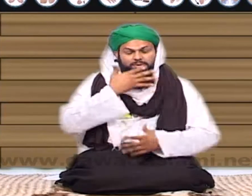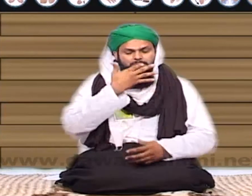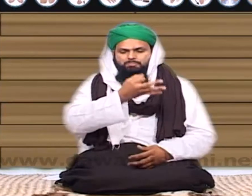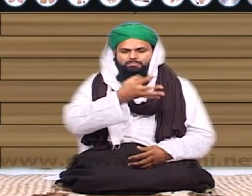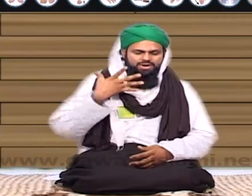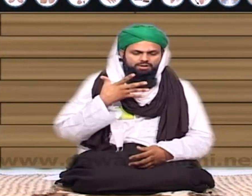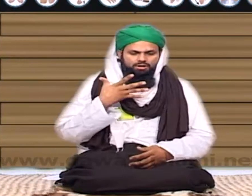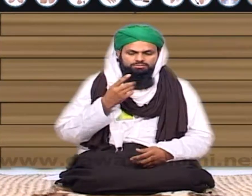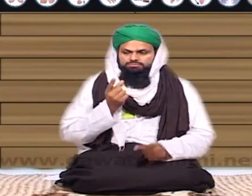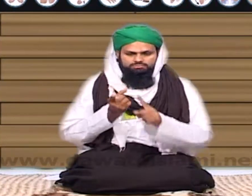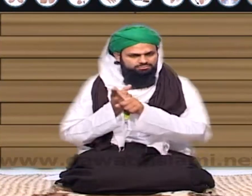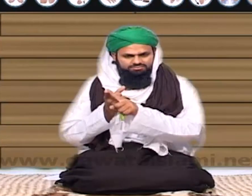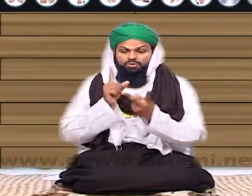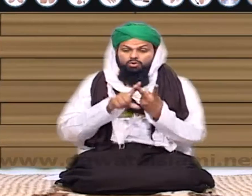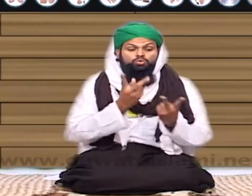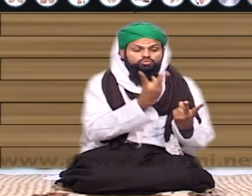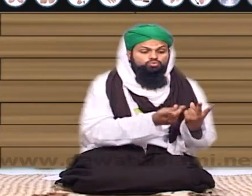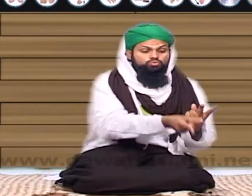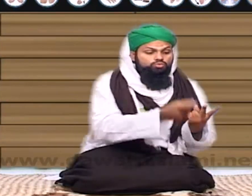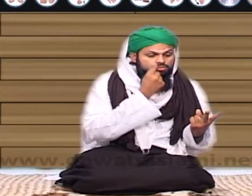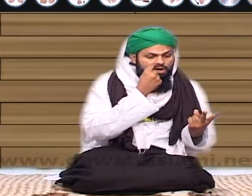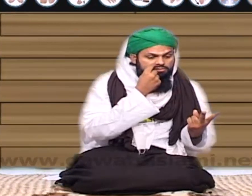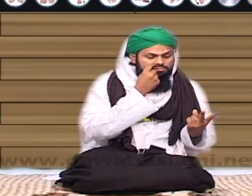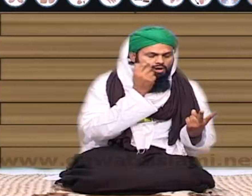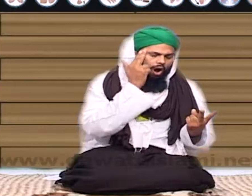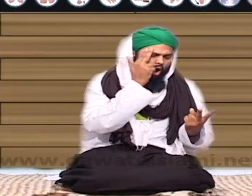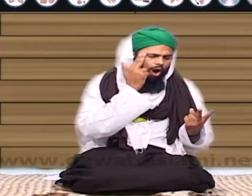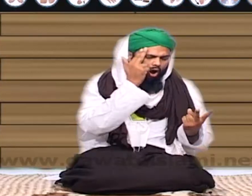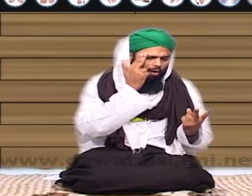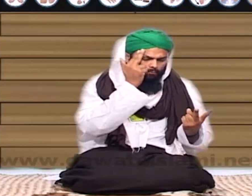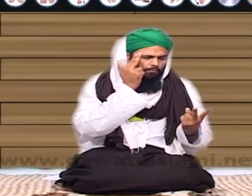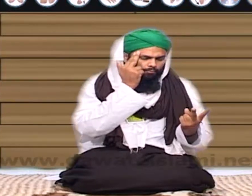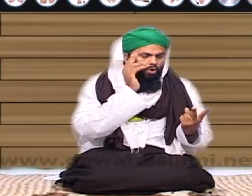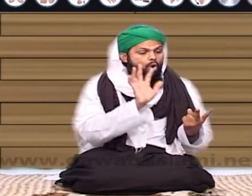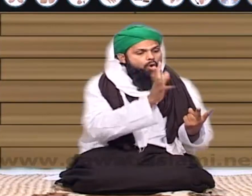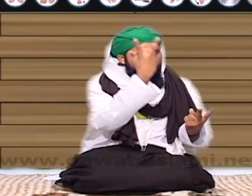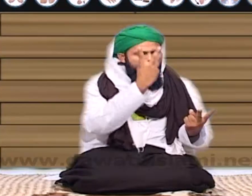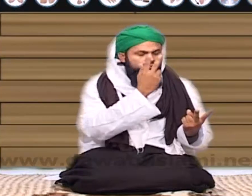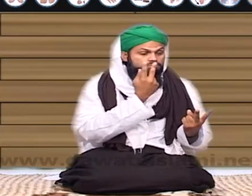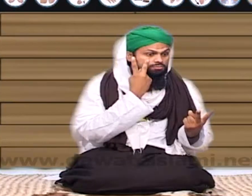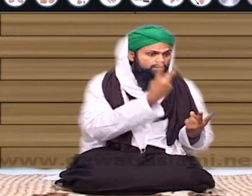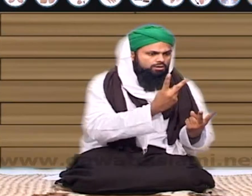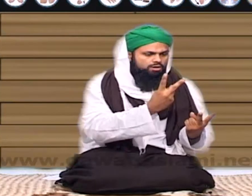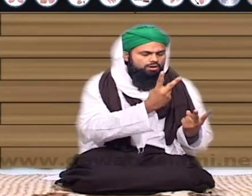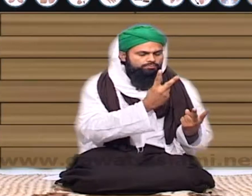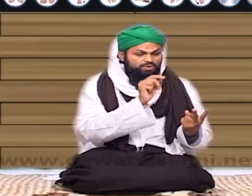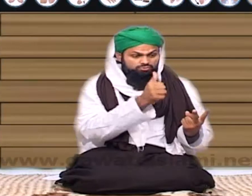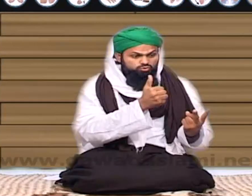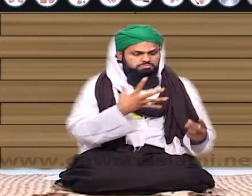رہا ہے، بڑے مزے لے رہا ہے۔ اچھا، دوسرا شخص بھی جو قریب لیتا ہوا وہ بھی خواب میں دیکھ رہا ہے، یہ کچھ اور منظر دیکھ رہا ہے